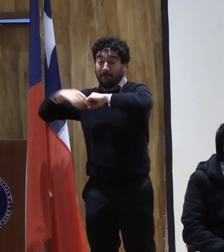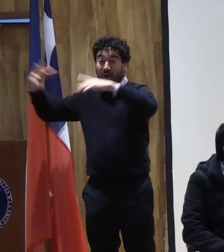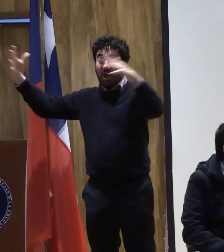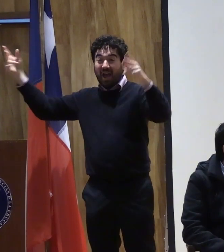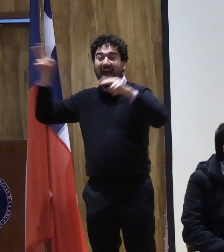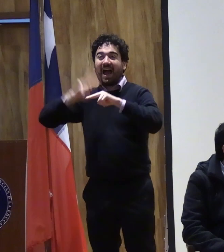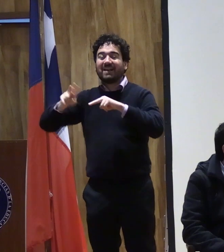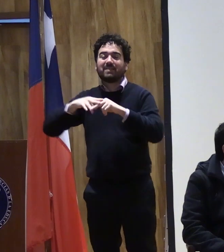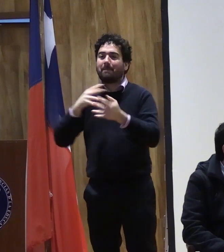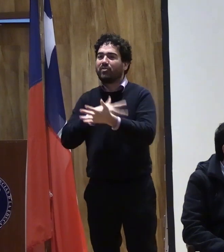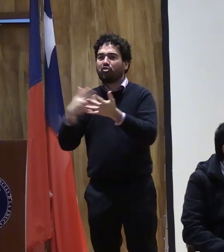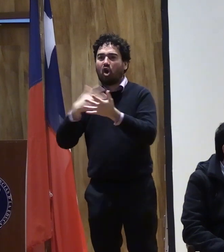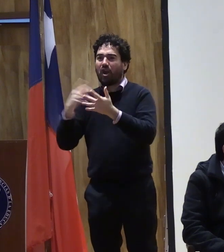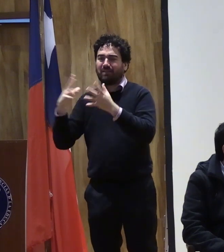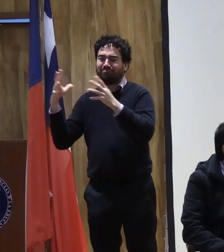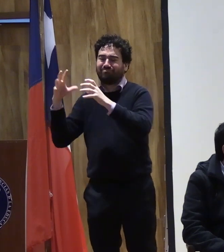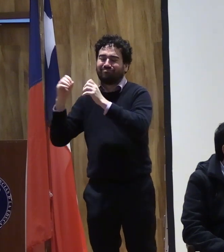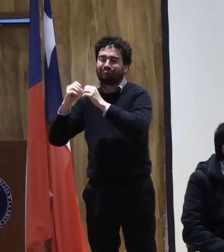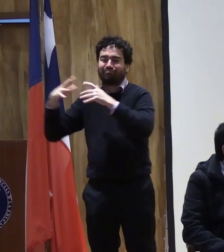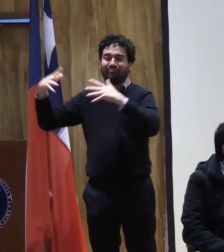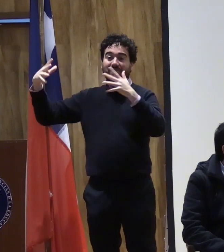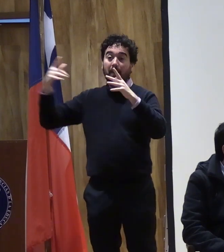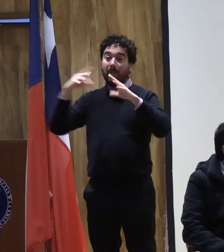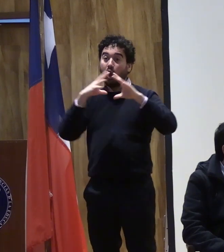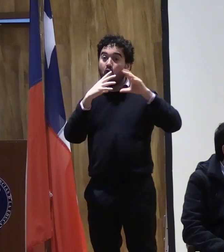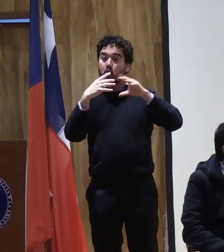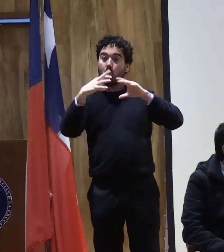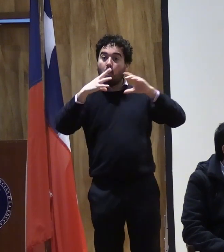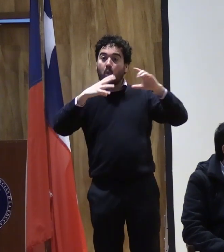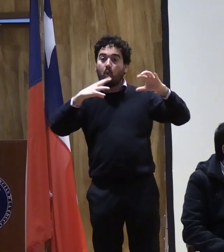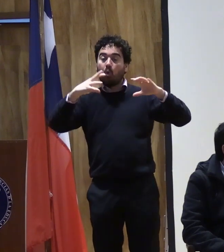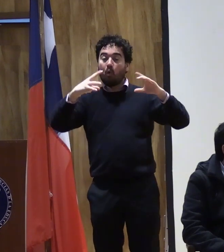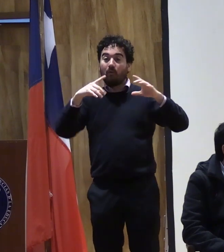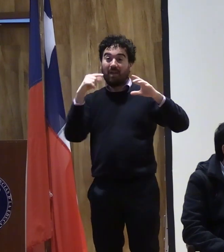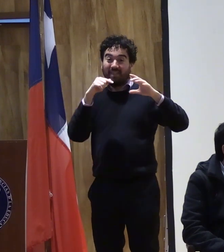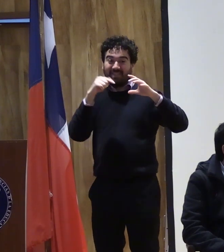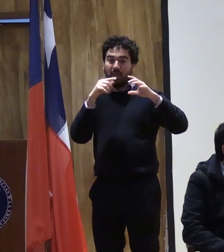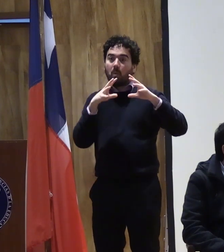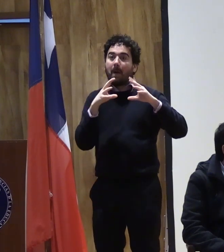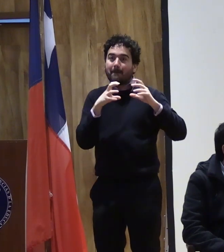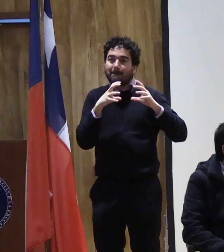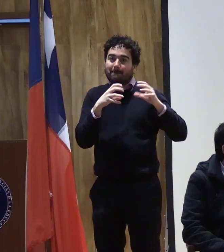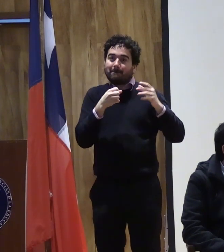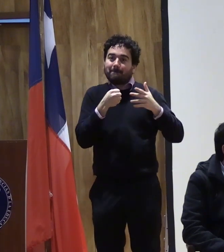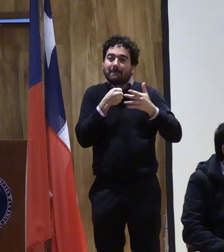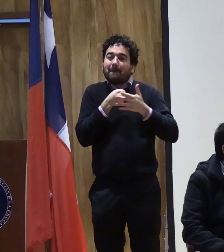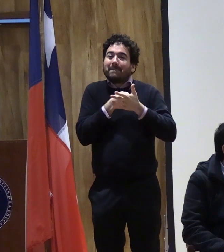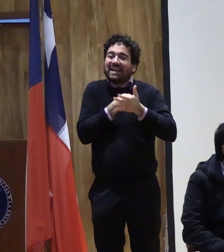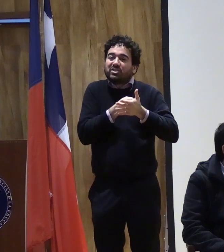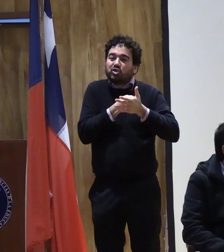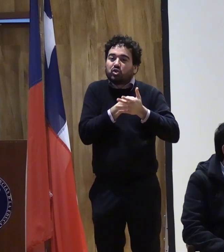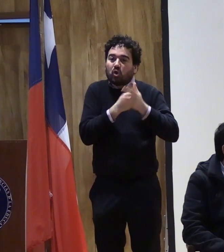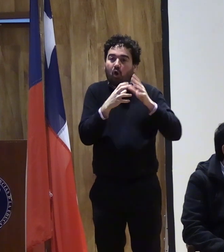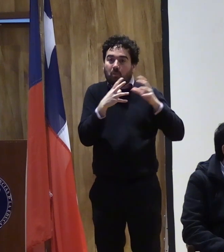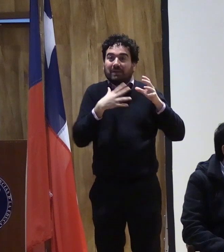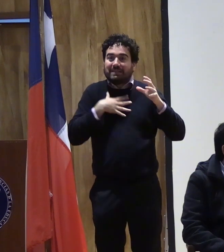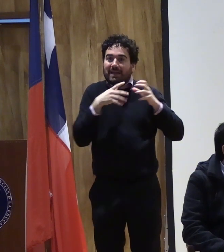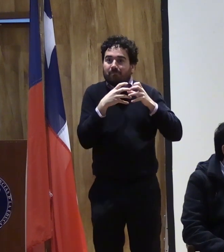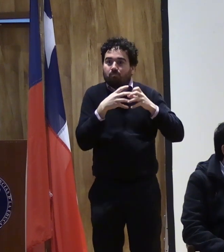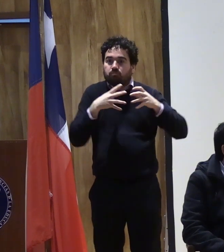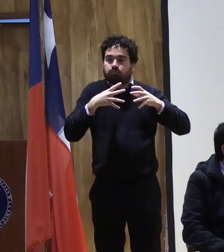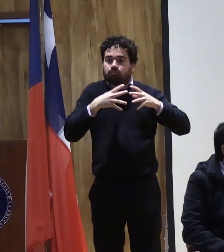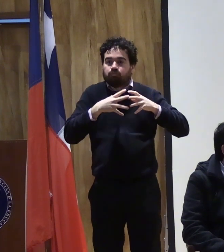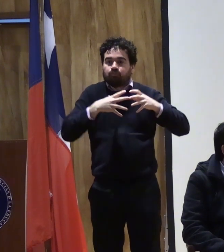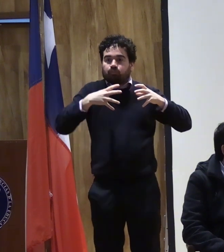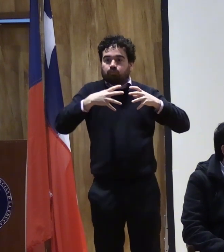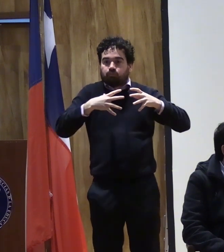tiene un diálogo entre la presión de la nube, que quiere hacer que la nube sea más grande,